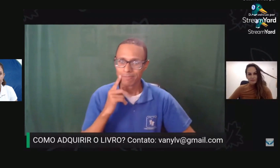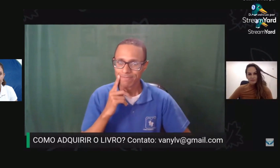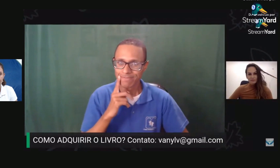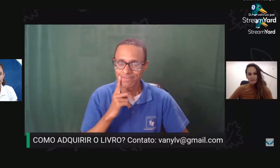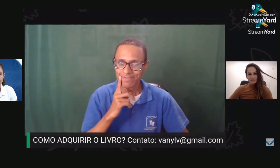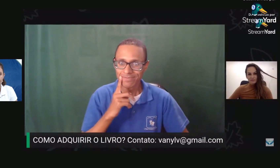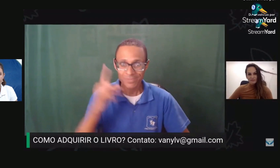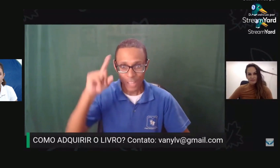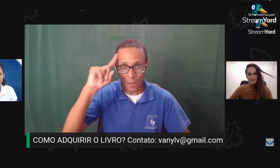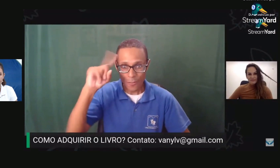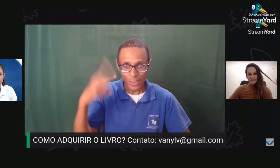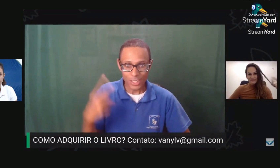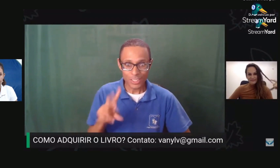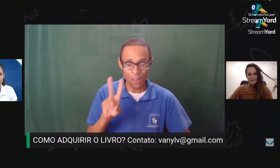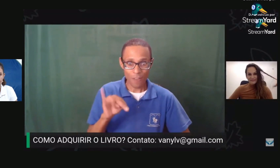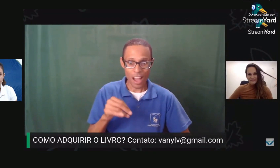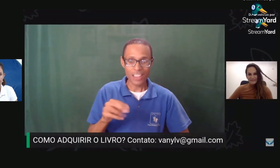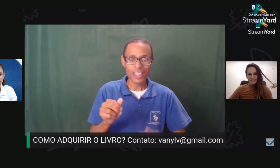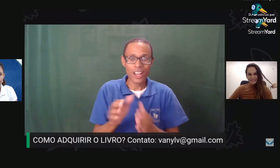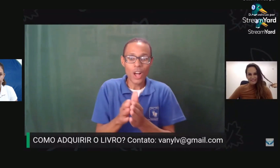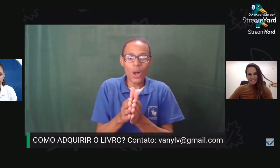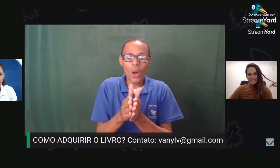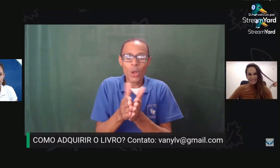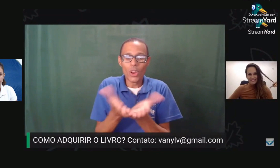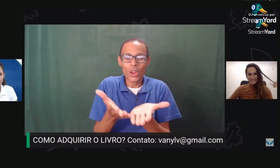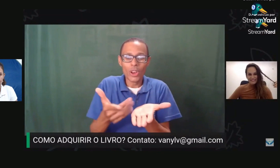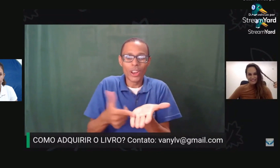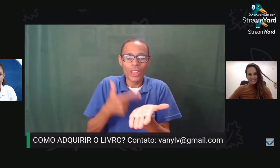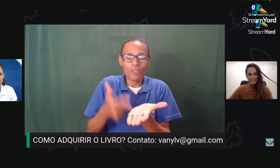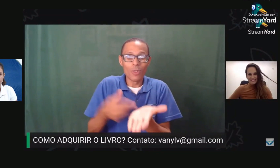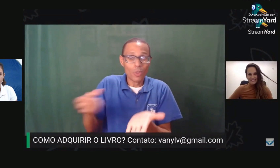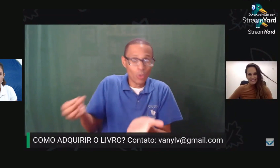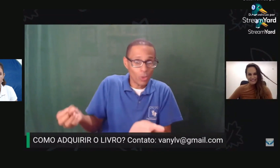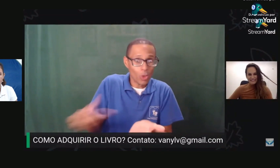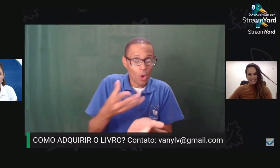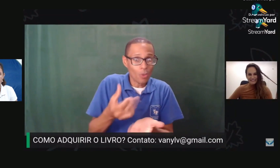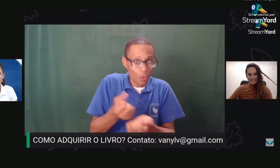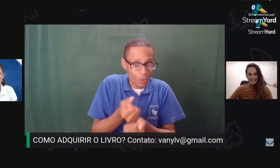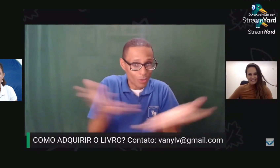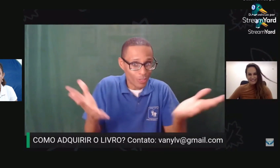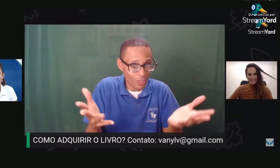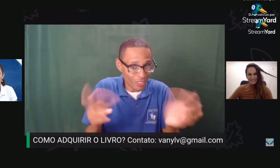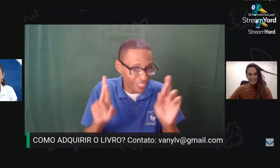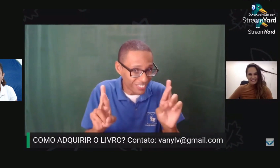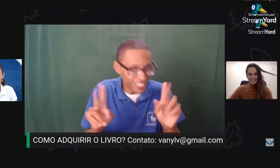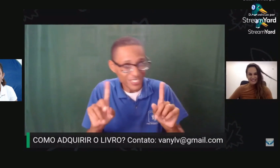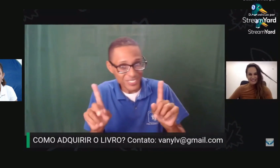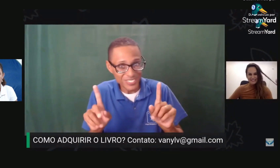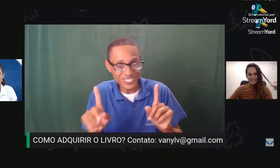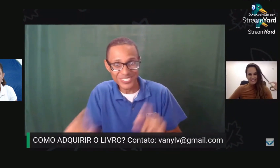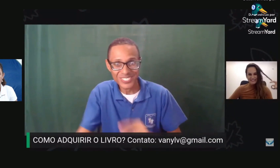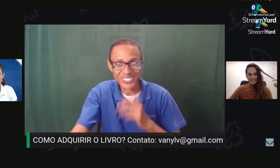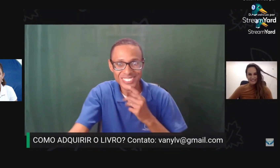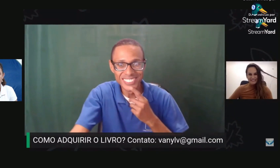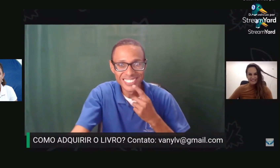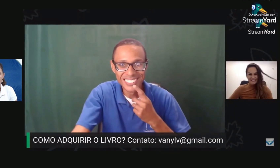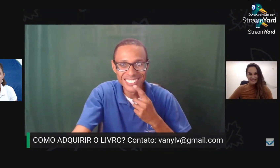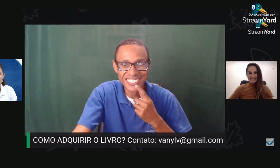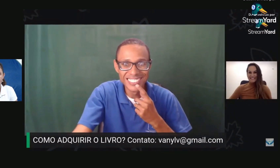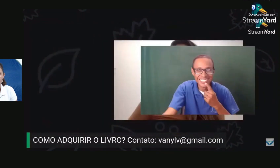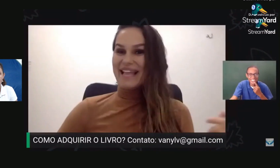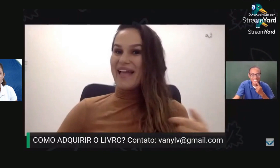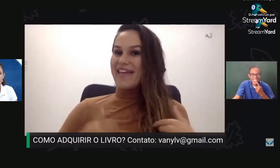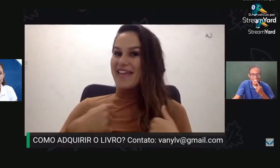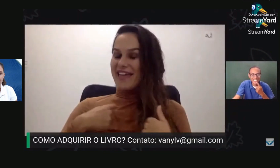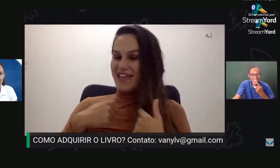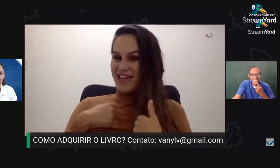agora, né? Você finaliza, você vai fazer algum livro, tem algo novo para fazer? O